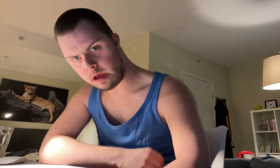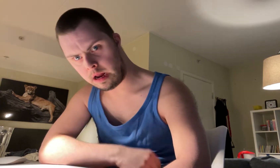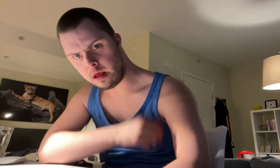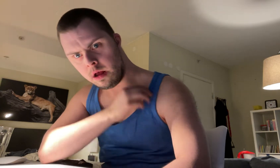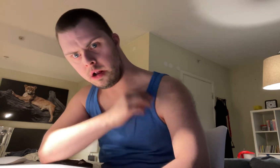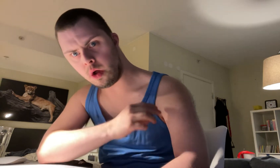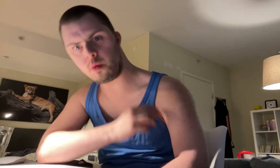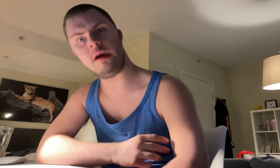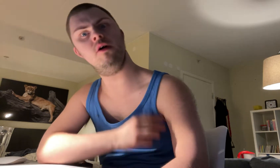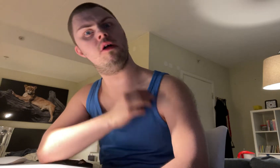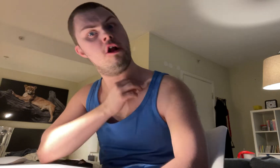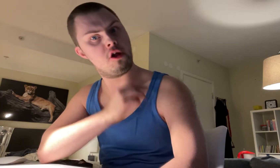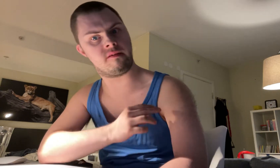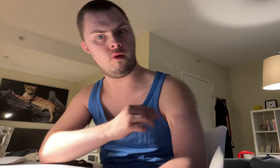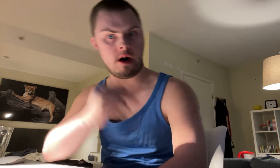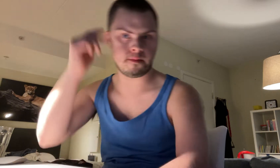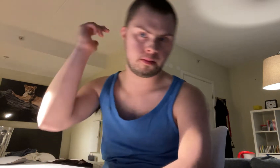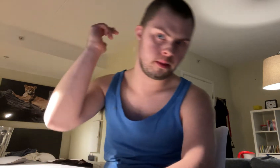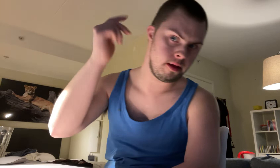flockar 2022.